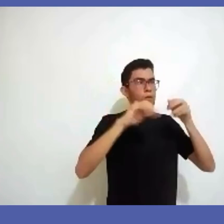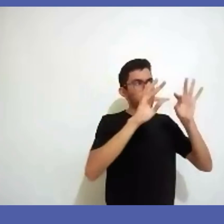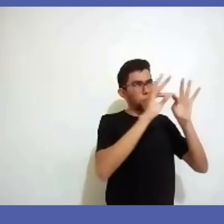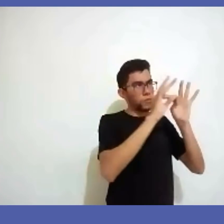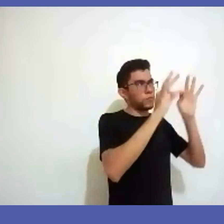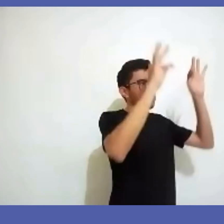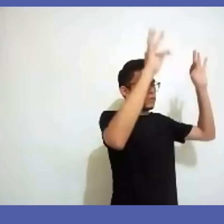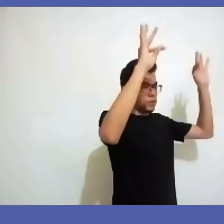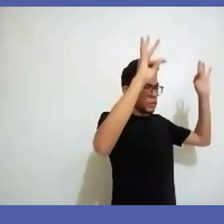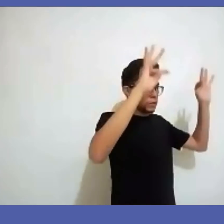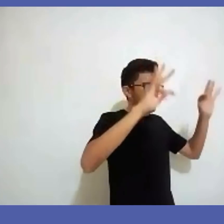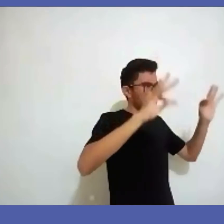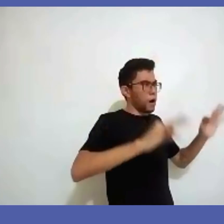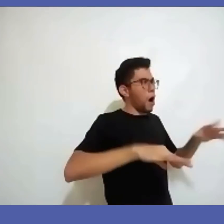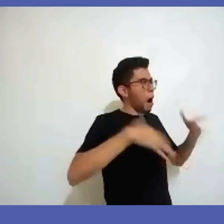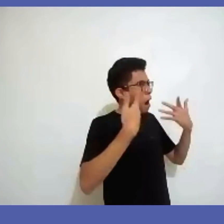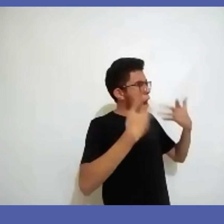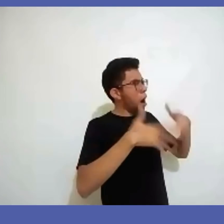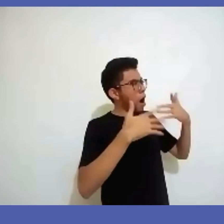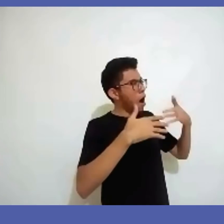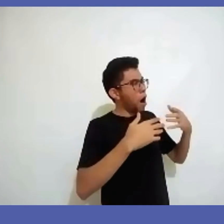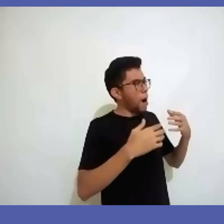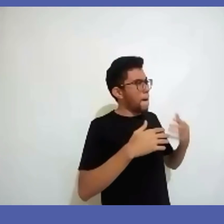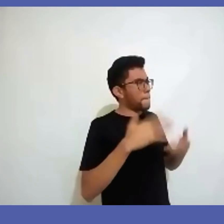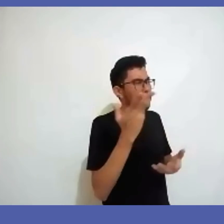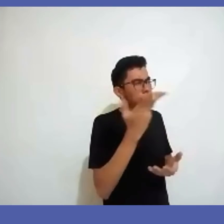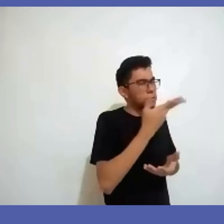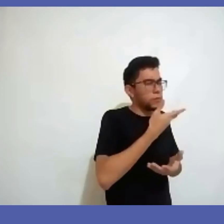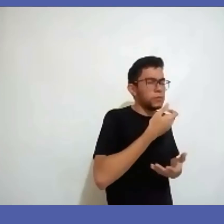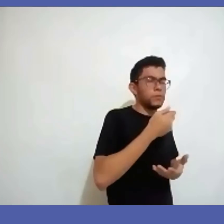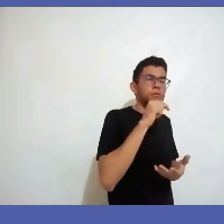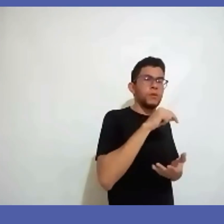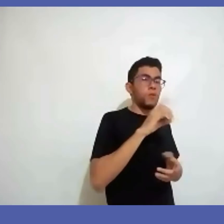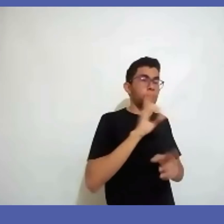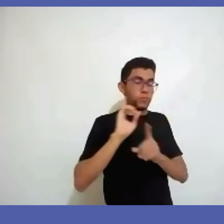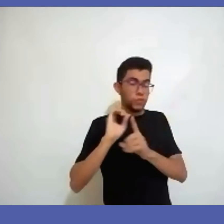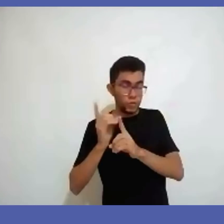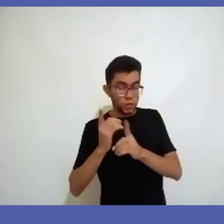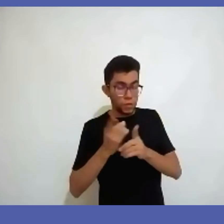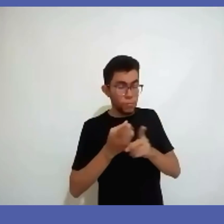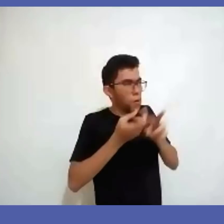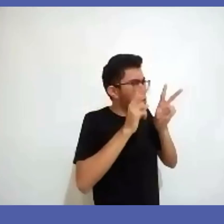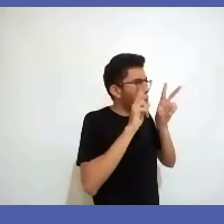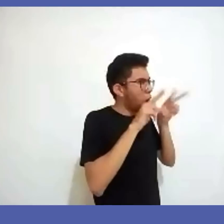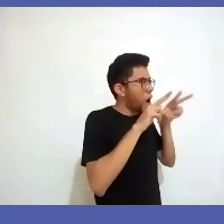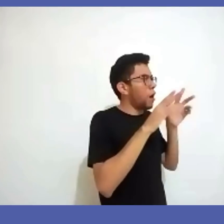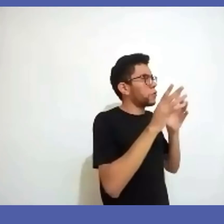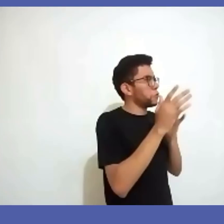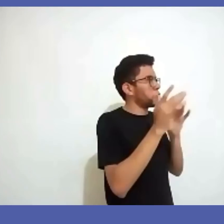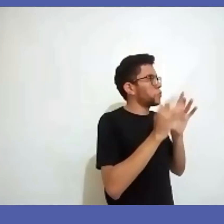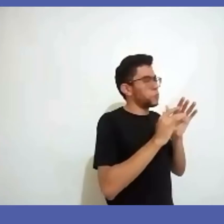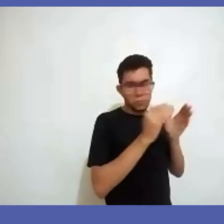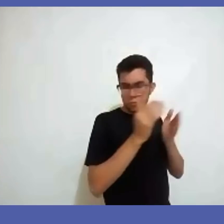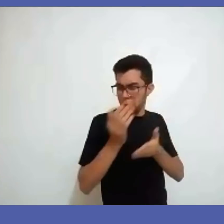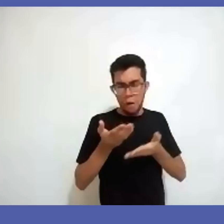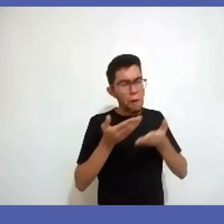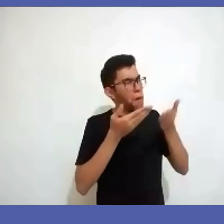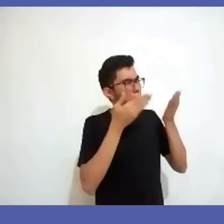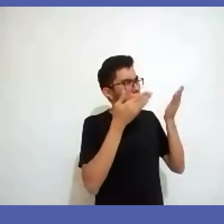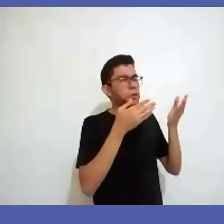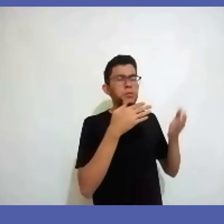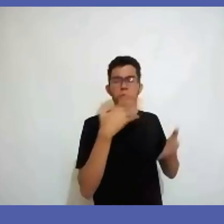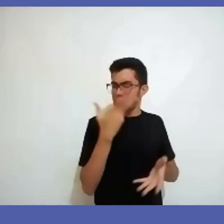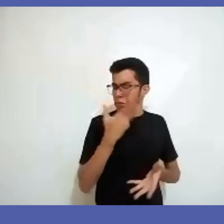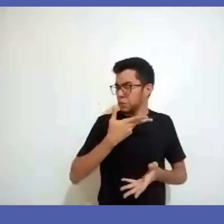tá? E foi esse templo que os discípulos contemplavam, dizendo para Jesus: olha só, que coisa bonita, que construção bonita,